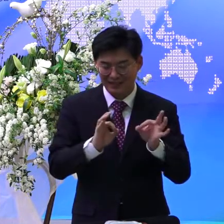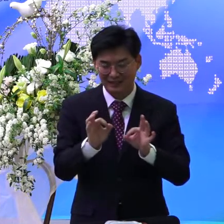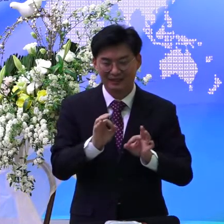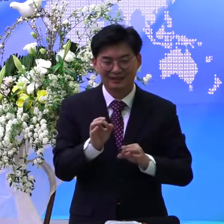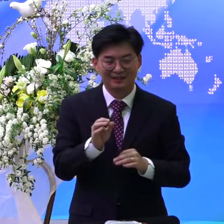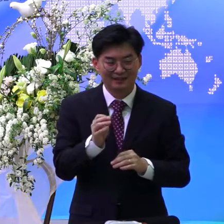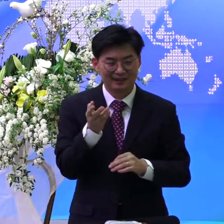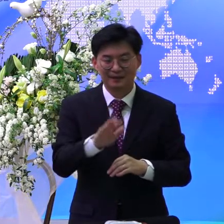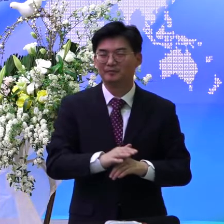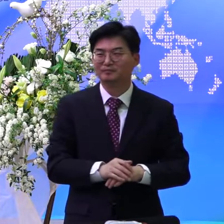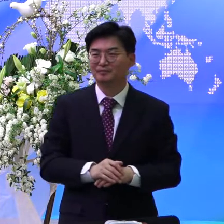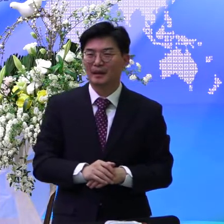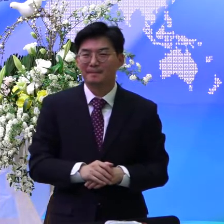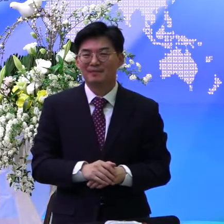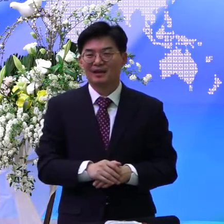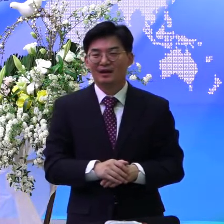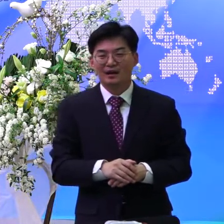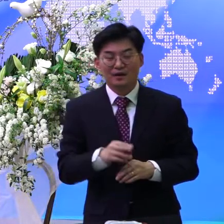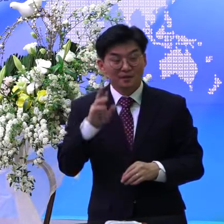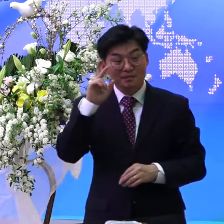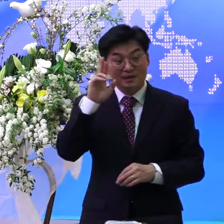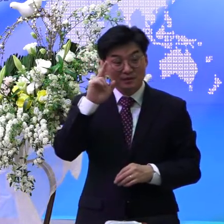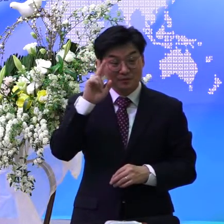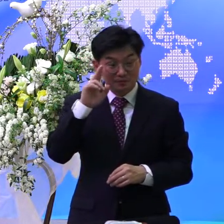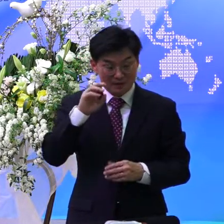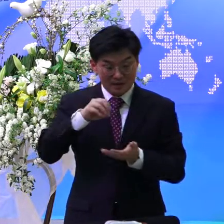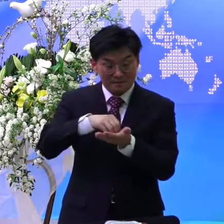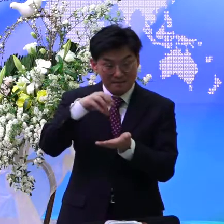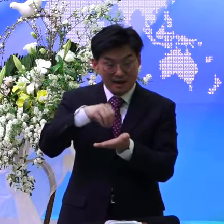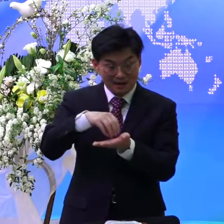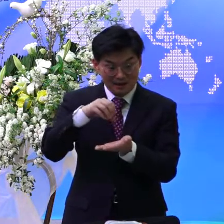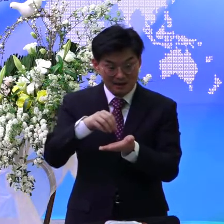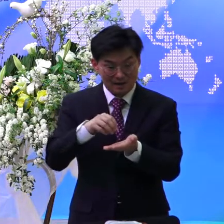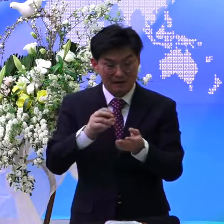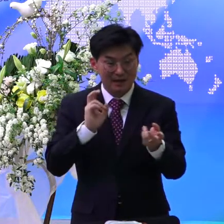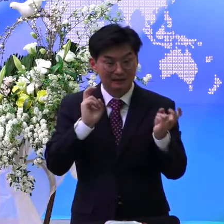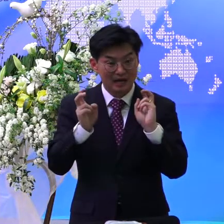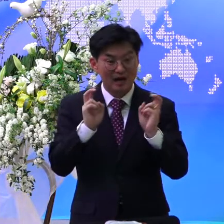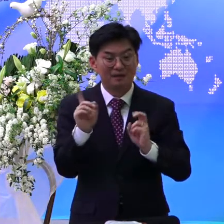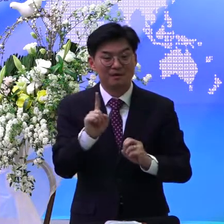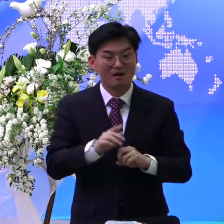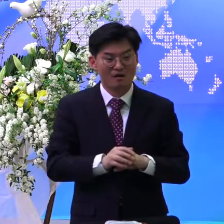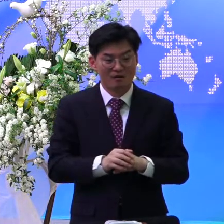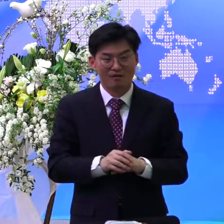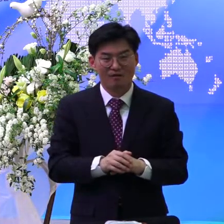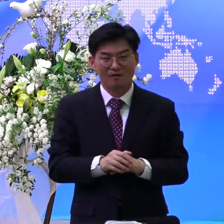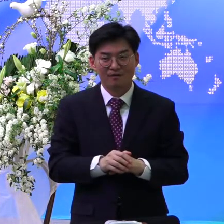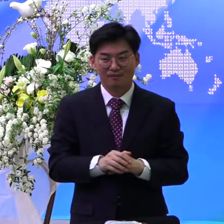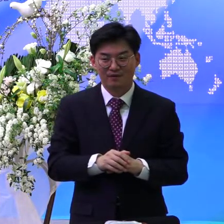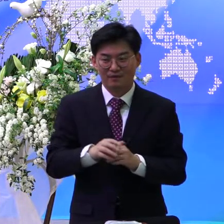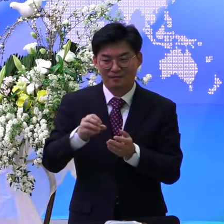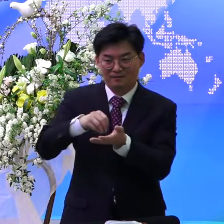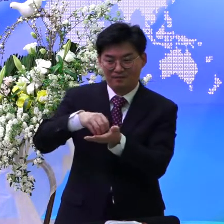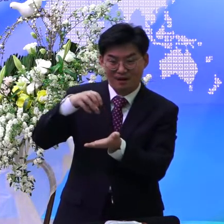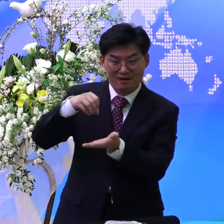이 기업은 말씀대로 운영하는 기업이라고 알려져 있는데 주로 치킨버거를